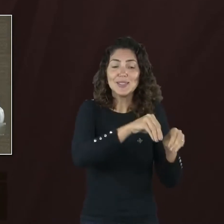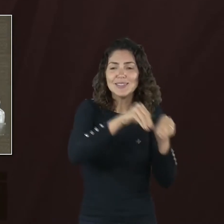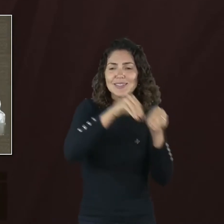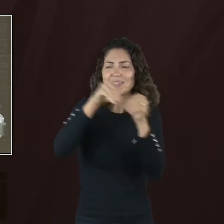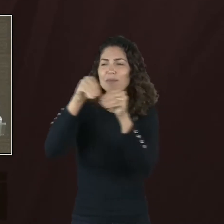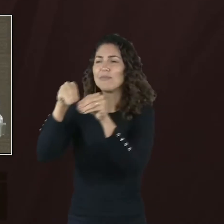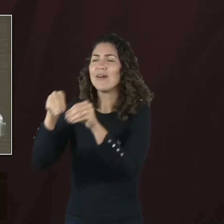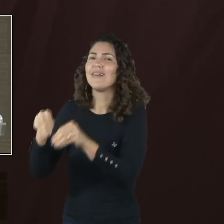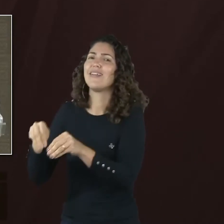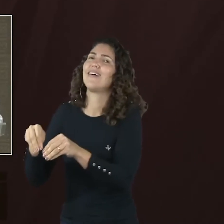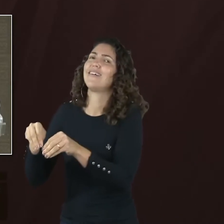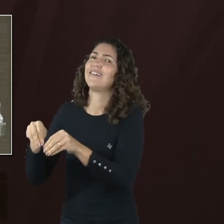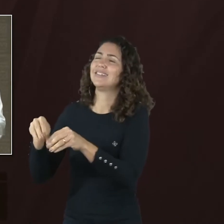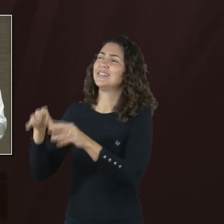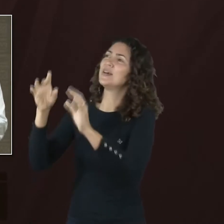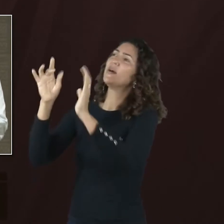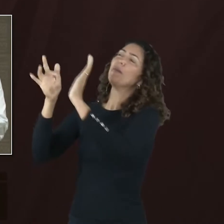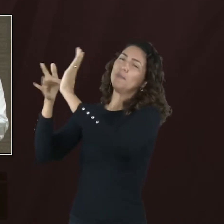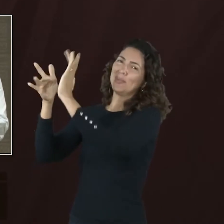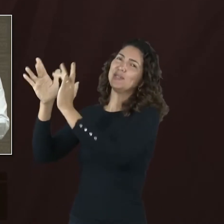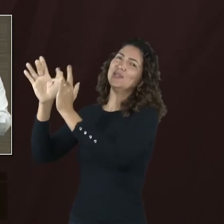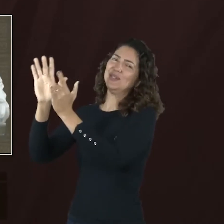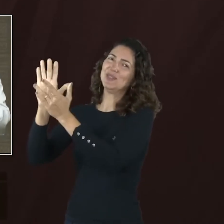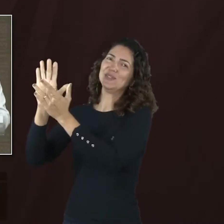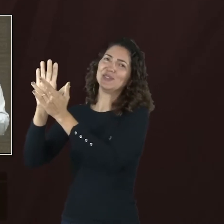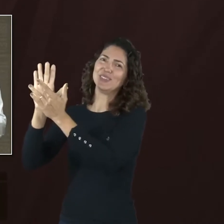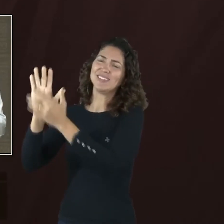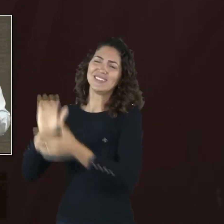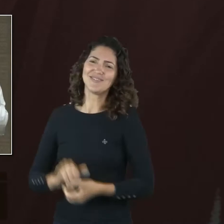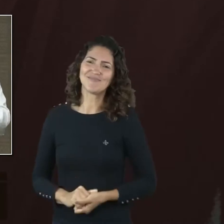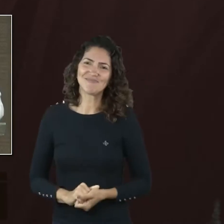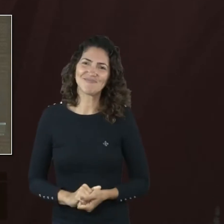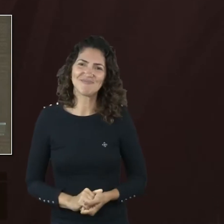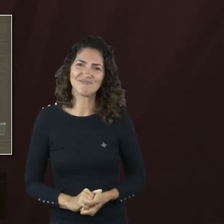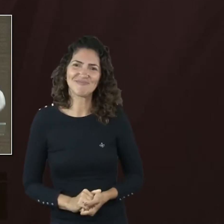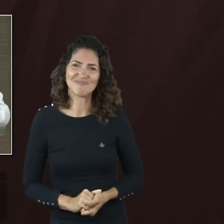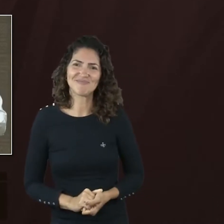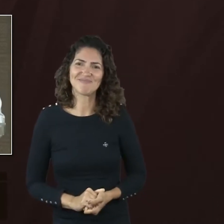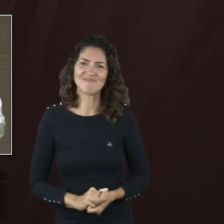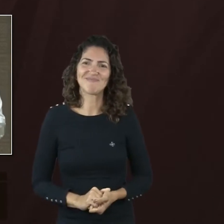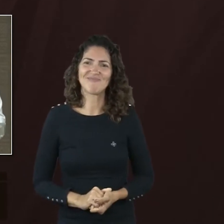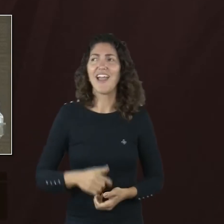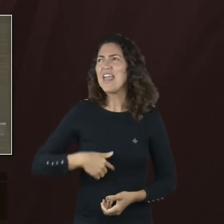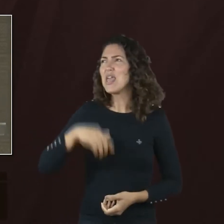nele, né? Se alguém perguntar para você, quem você está pensando? Eu só penso nele.